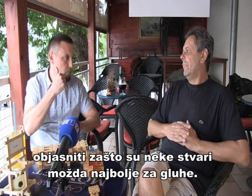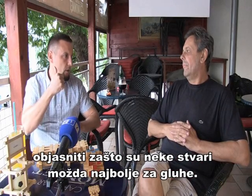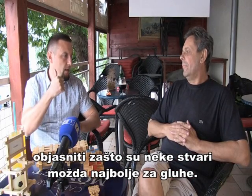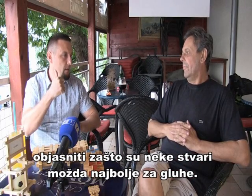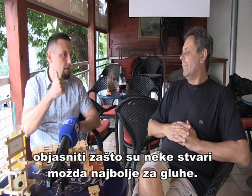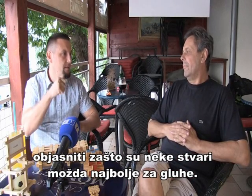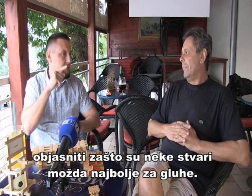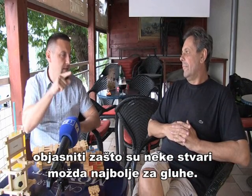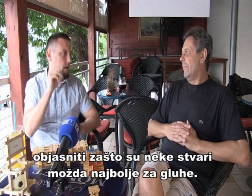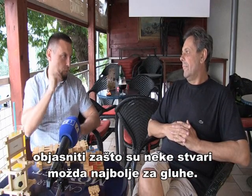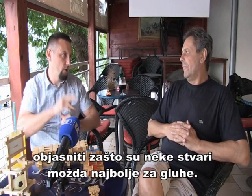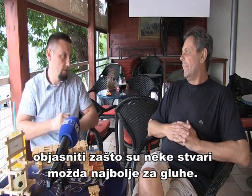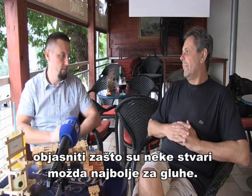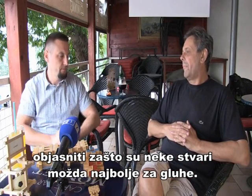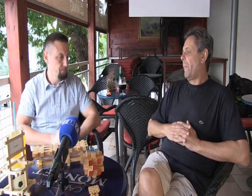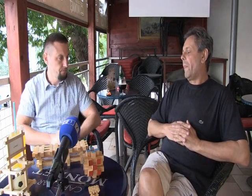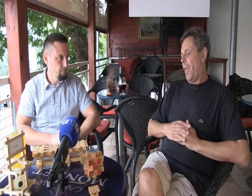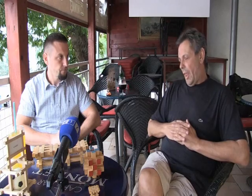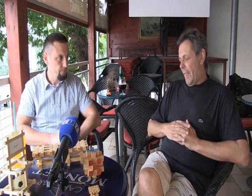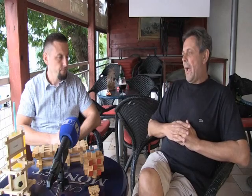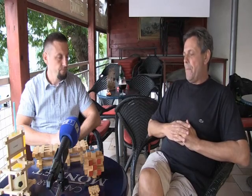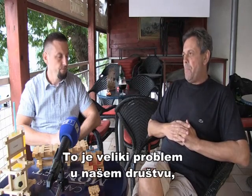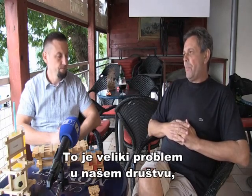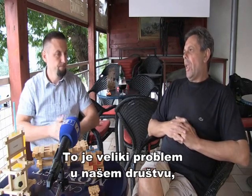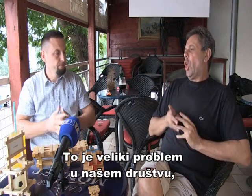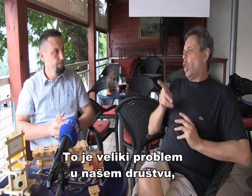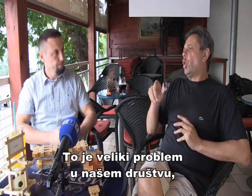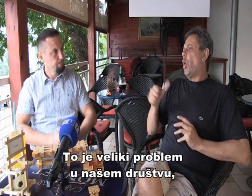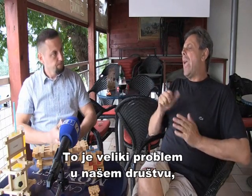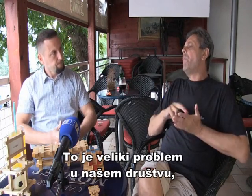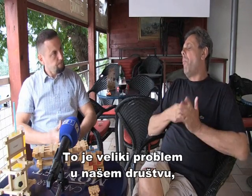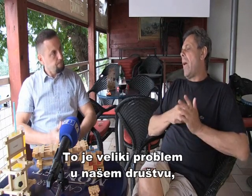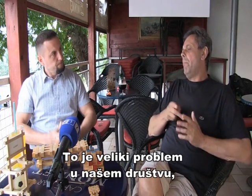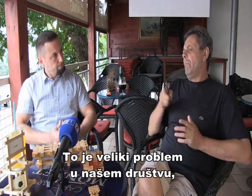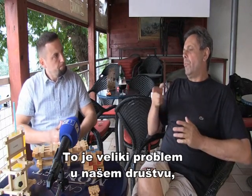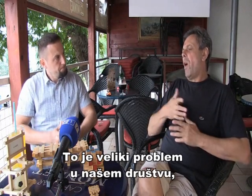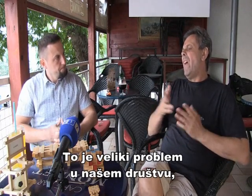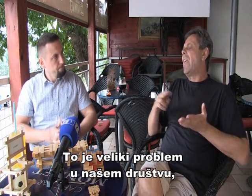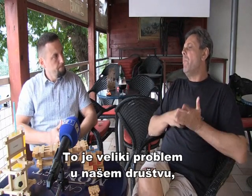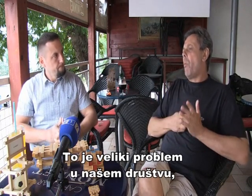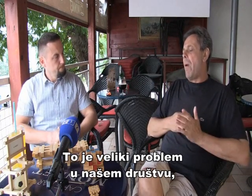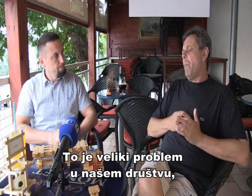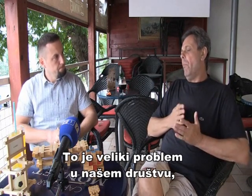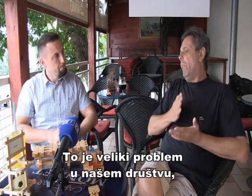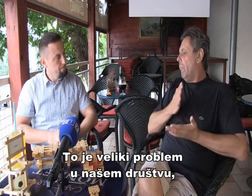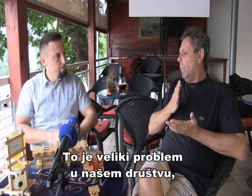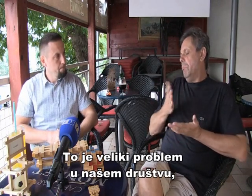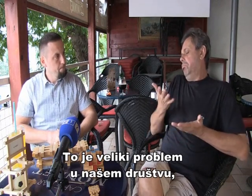najbolje za gluhe. Da, to je problem, to je veliki problem